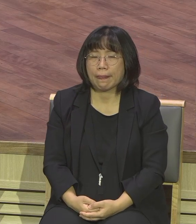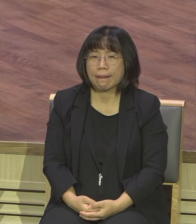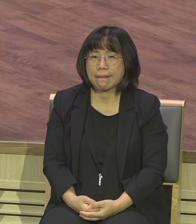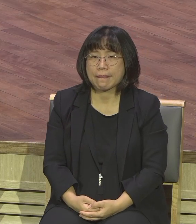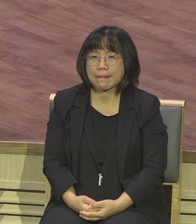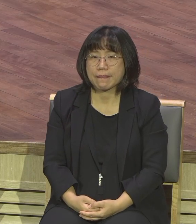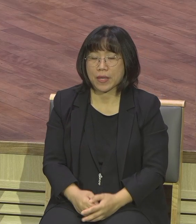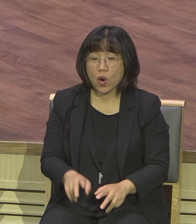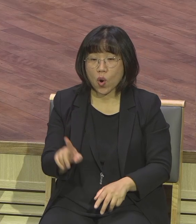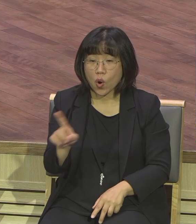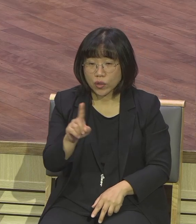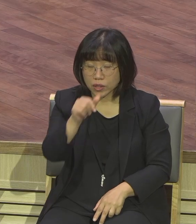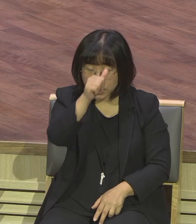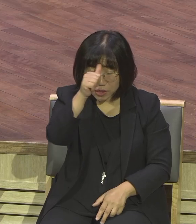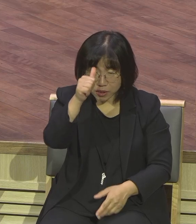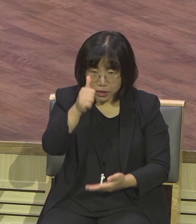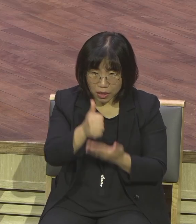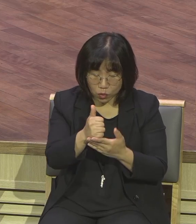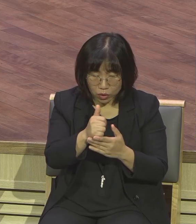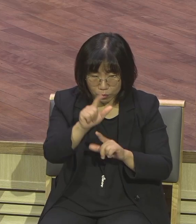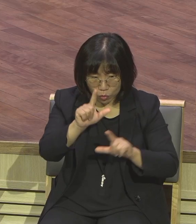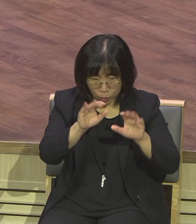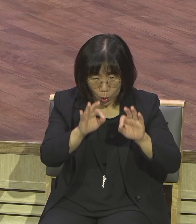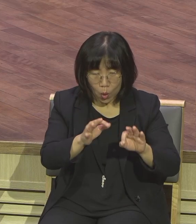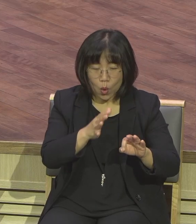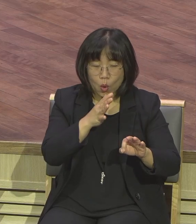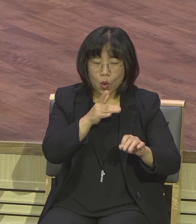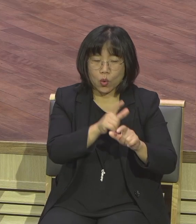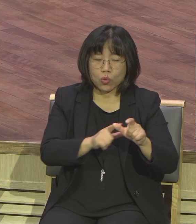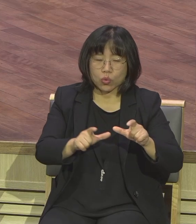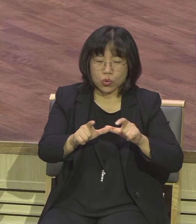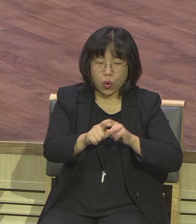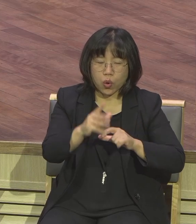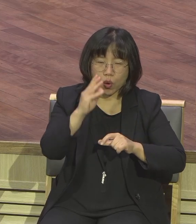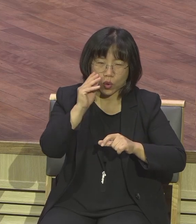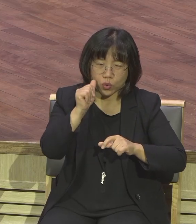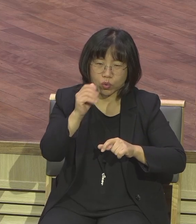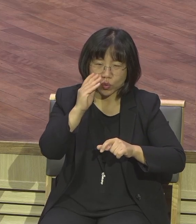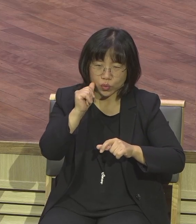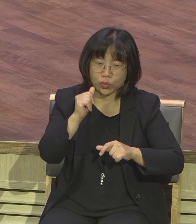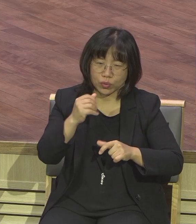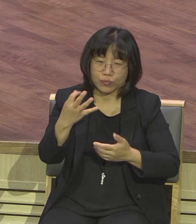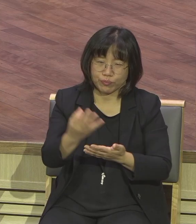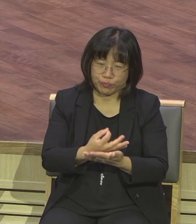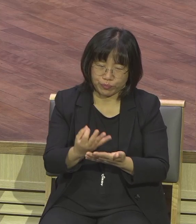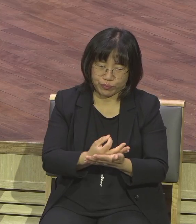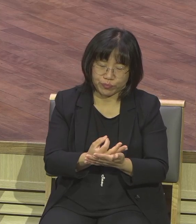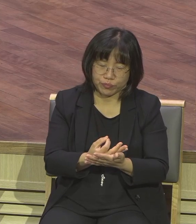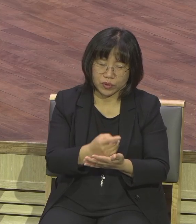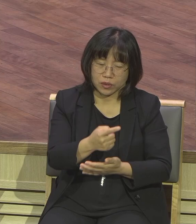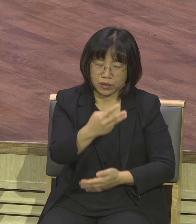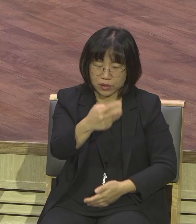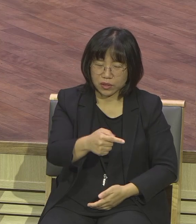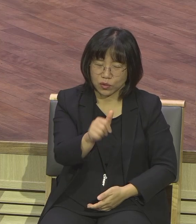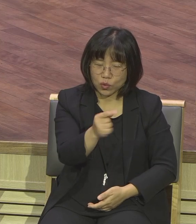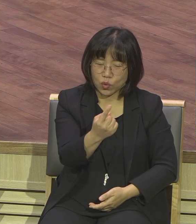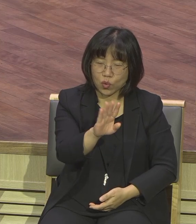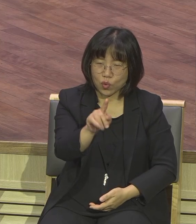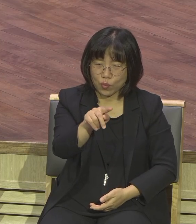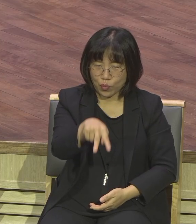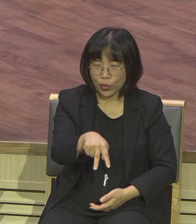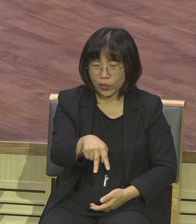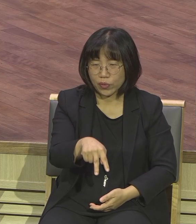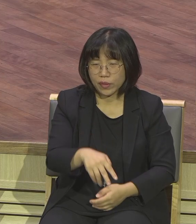보니까 우리 자녀들 중에도 보니까 다 잘 되는 사람들도 있더라고. 로봇 축복이요 그게. 하나님